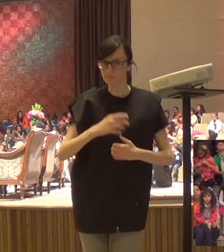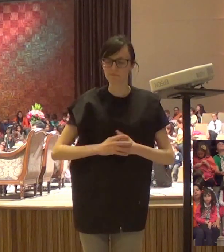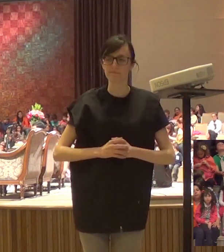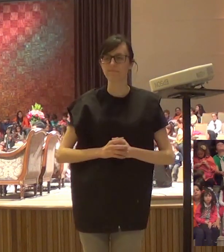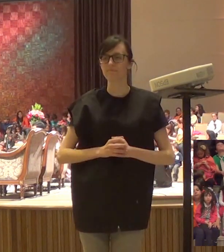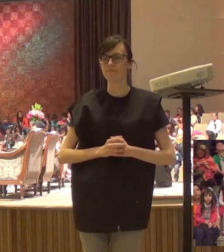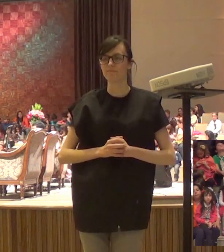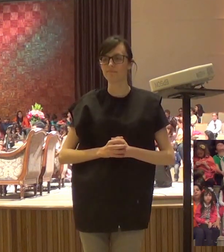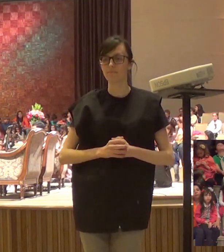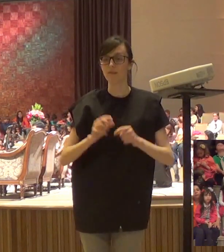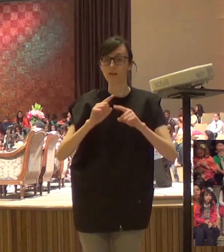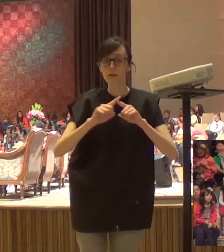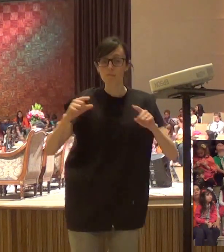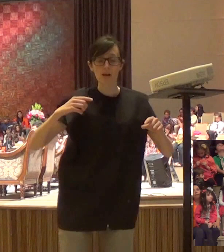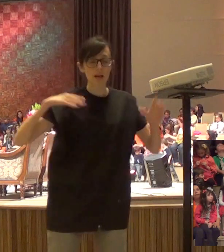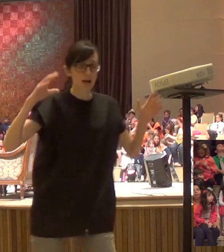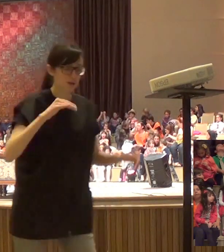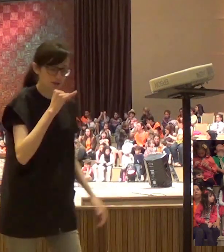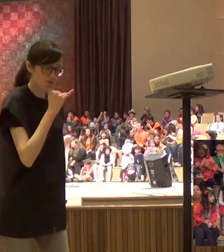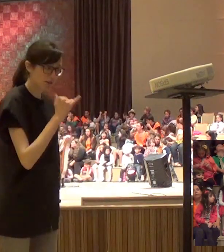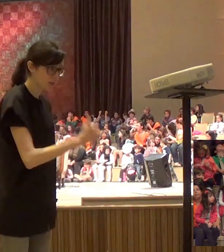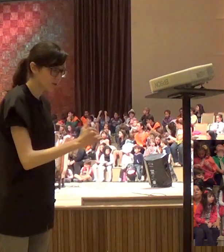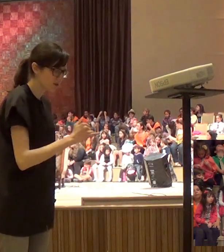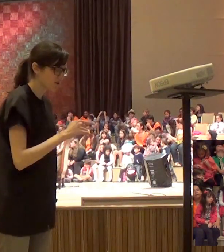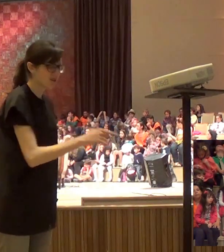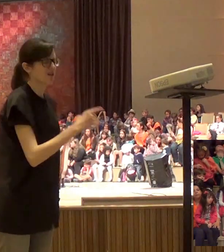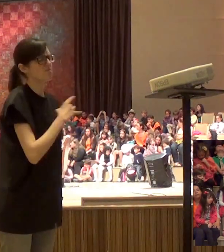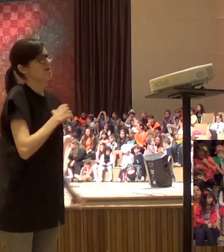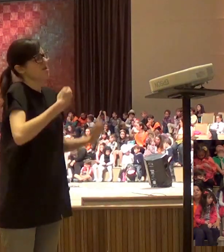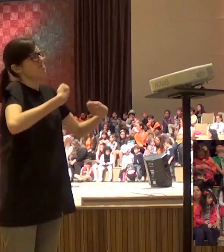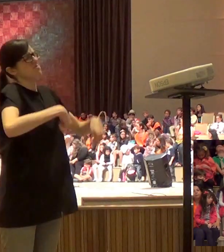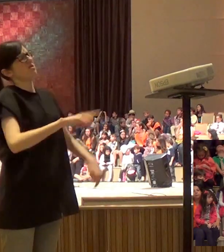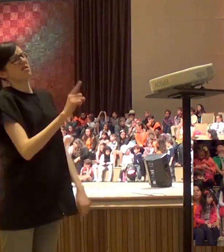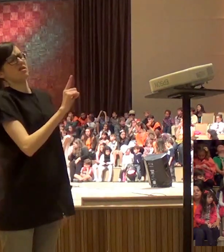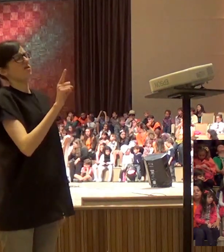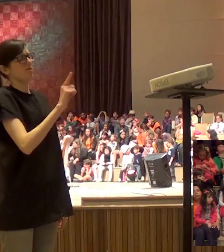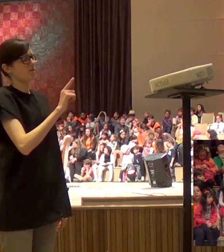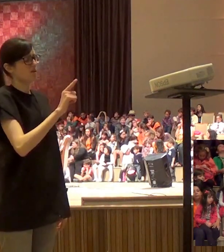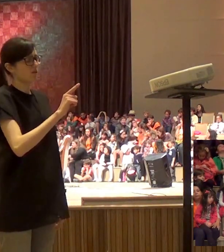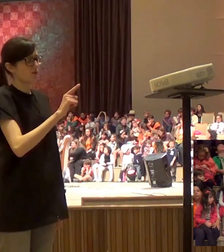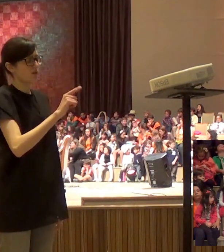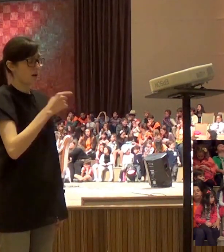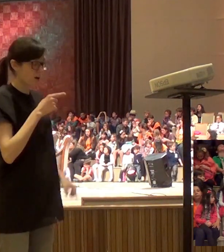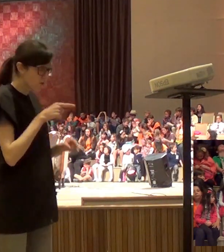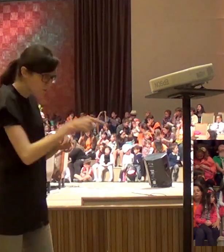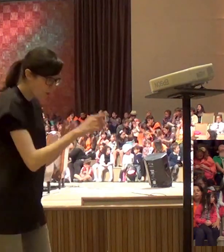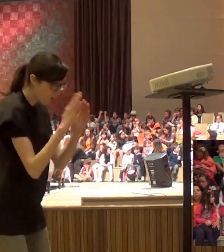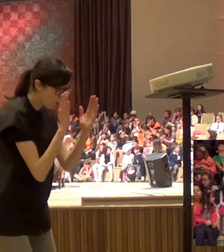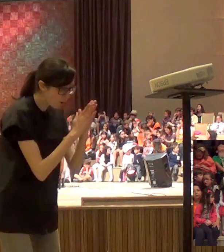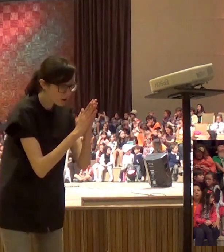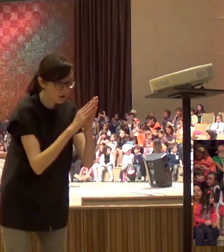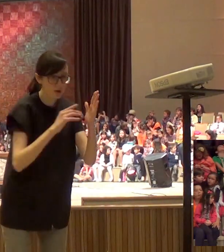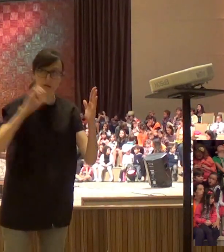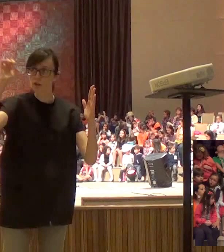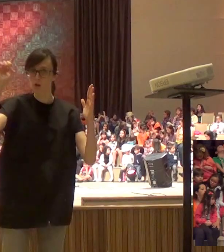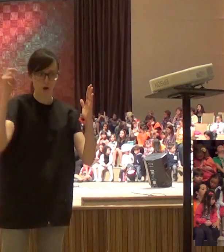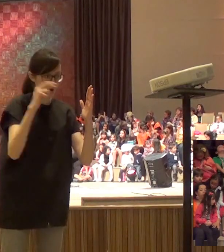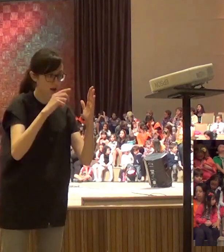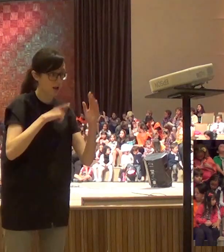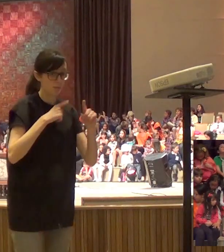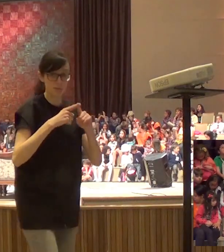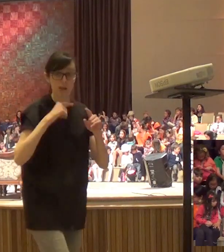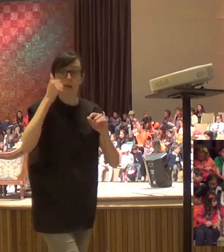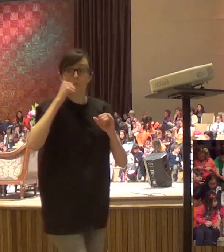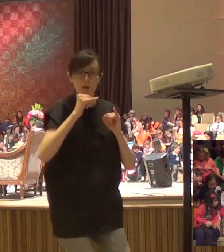presta atenção. O texto diz assim. Mas o anjo lhe disse. Não tenha medo, Zacarias. Sua